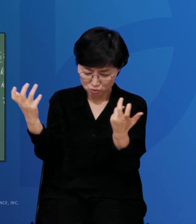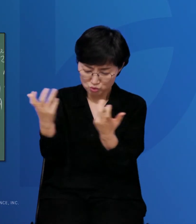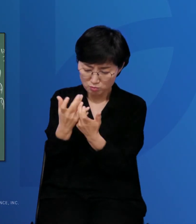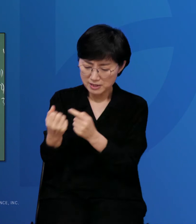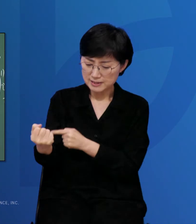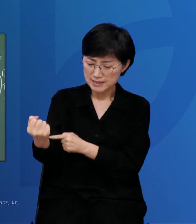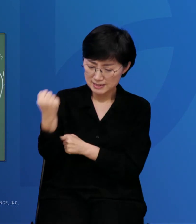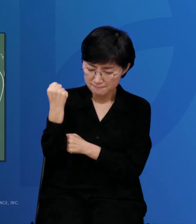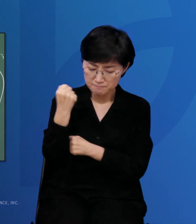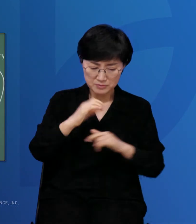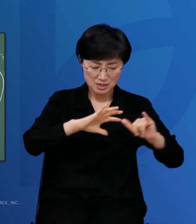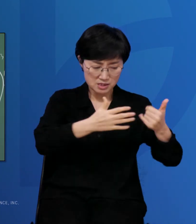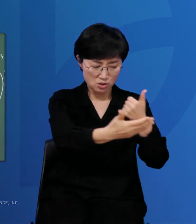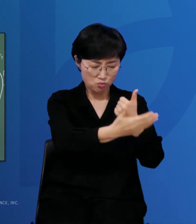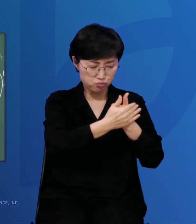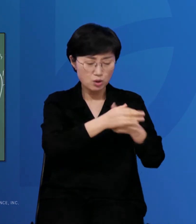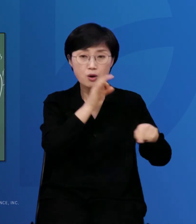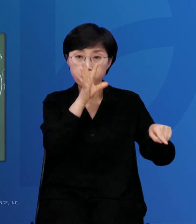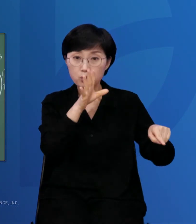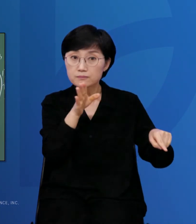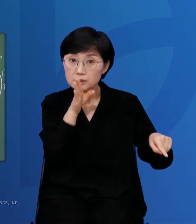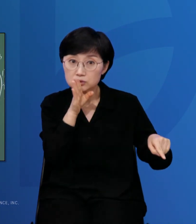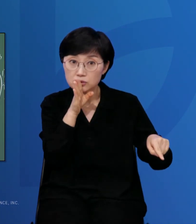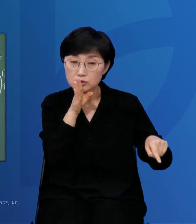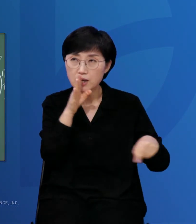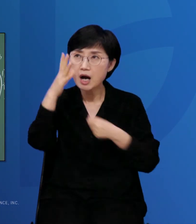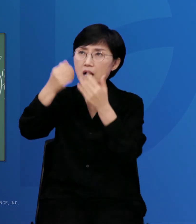세상에서 받을 수 없는 거란